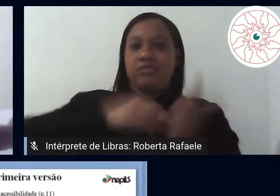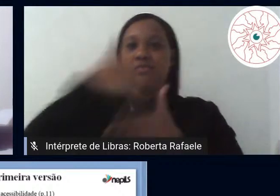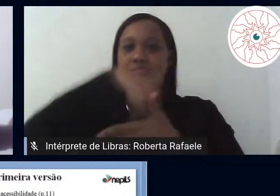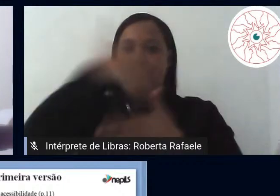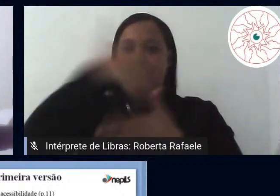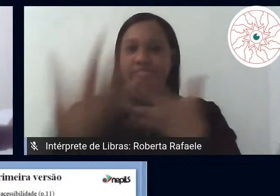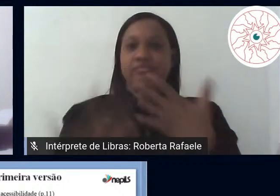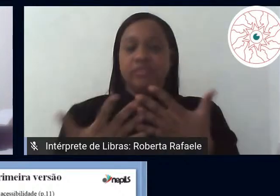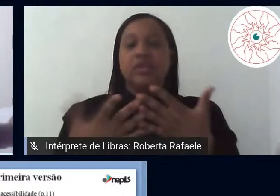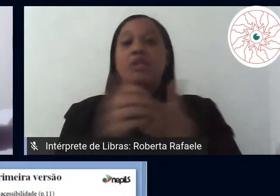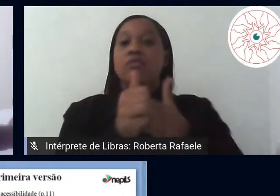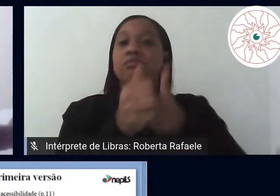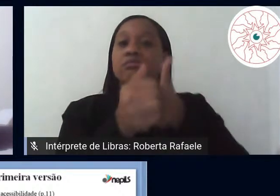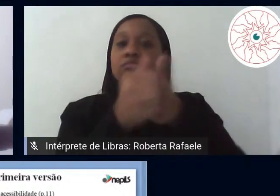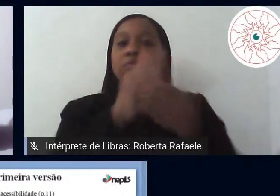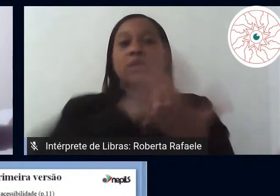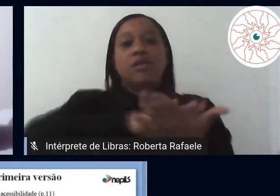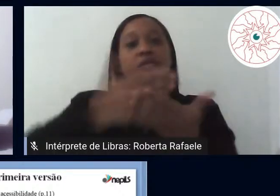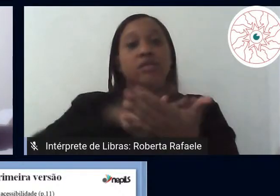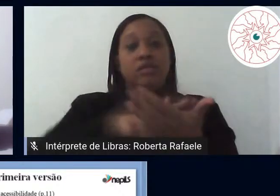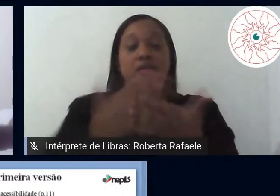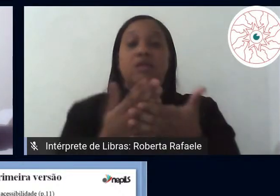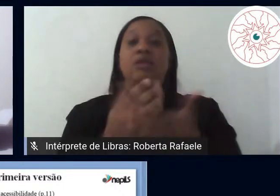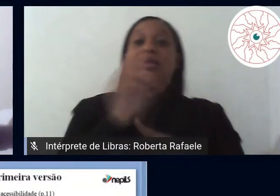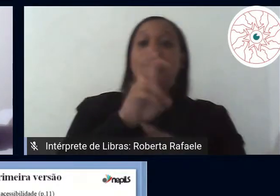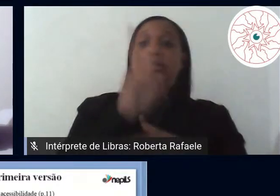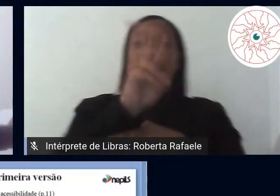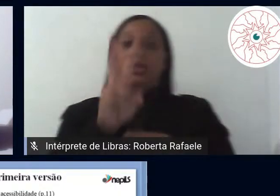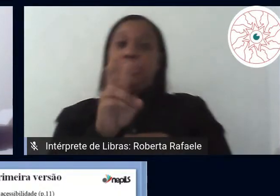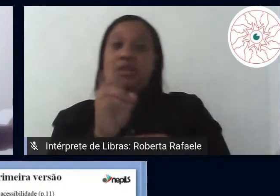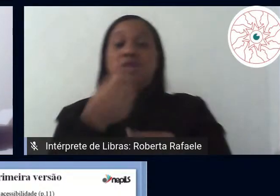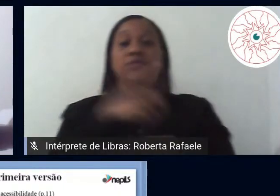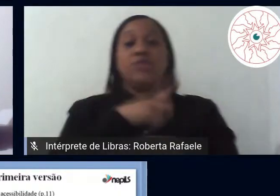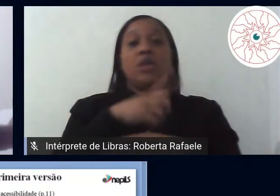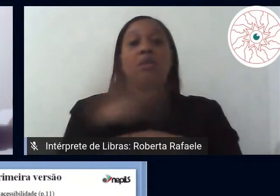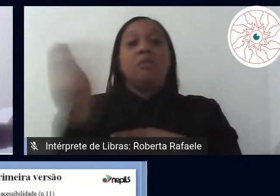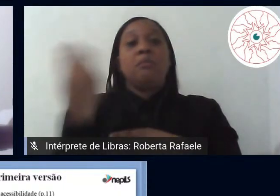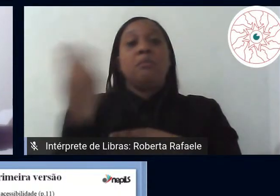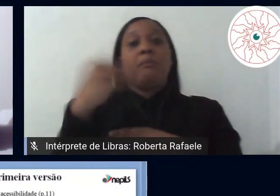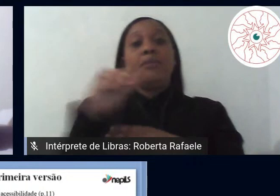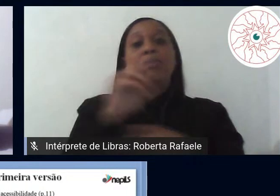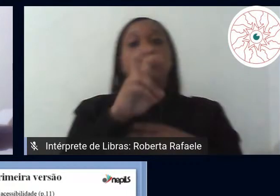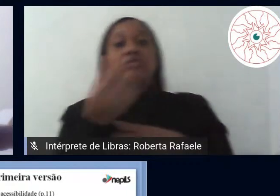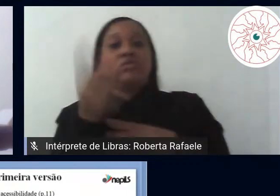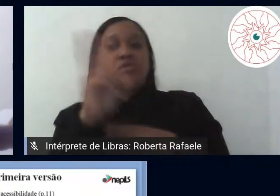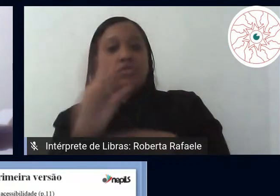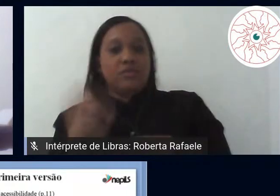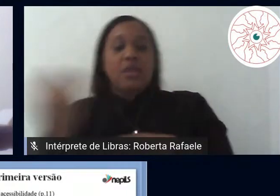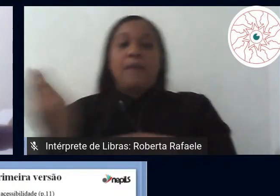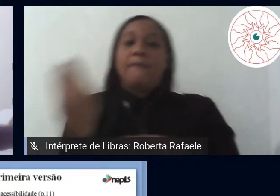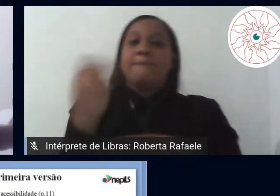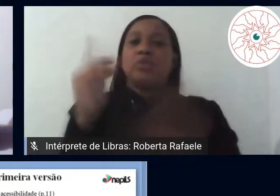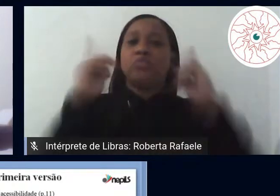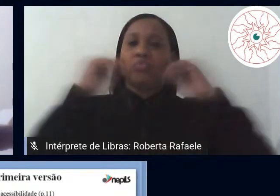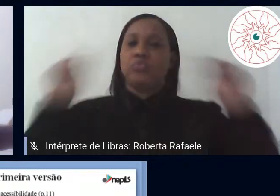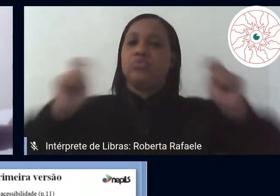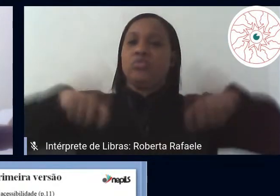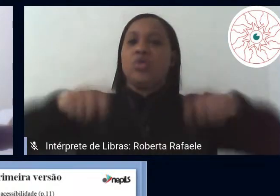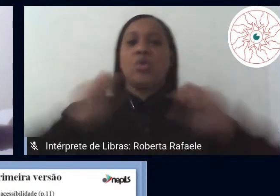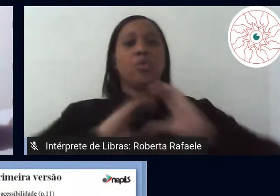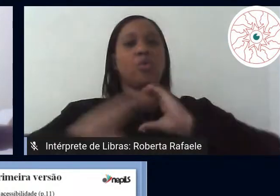Libras e o guia intérprete na quinta e sexta vez, quando vai falar sobre aquisição de linguagem como potencializadora da